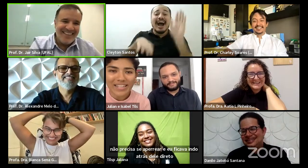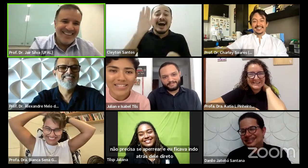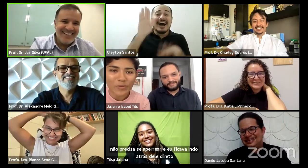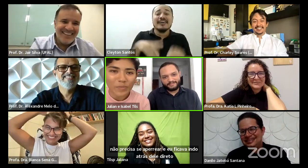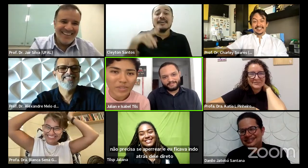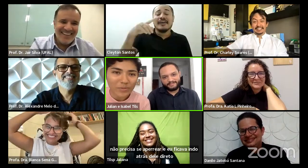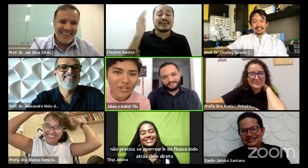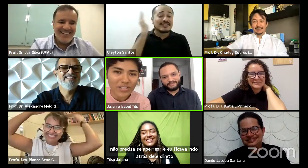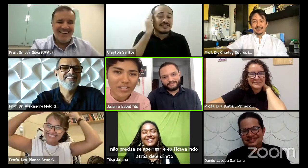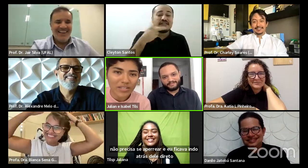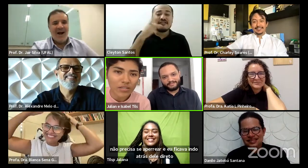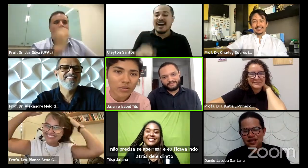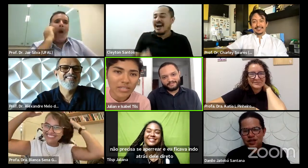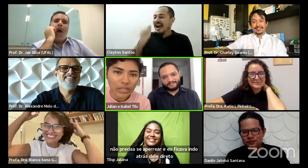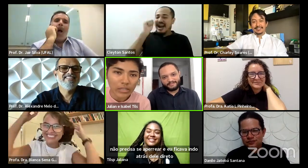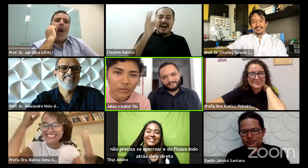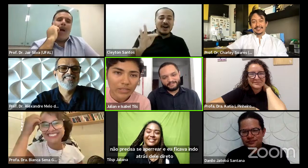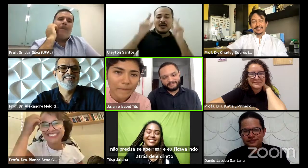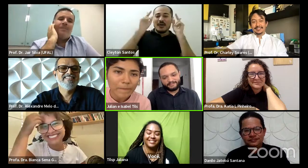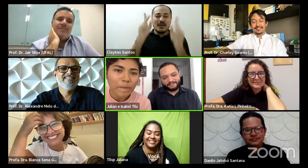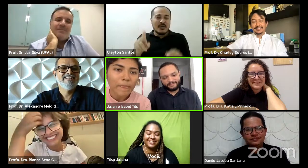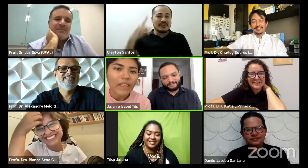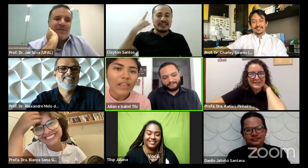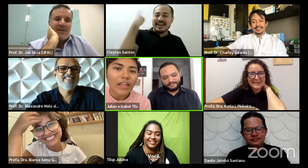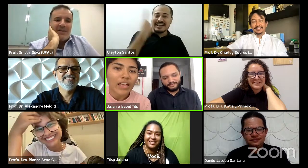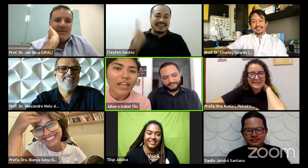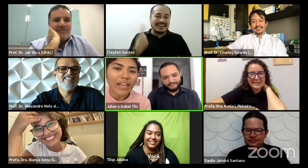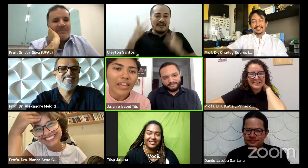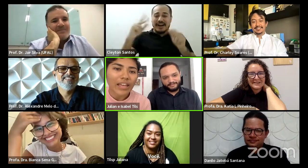muita paciência comigo durante esses 2 anos.